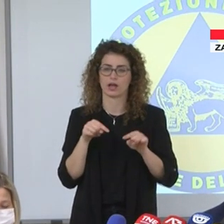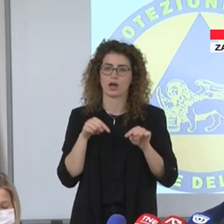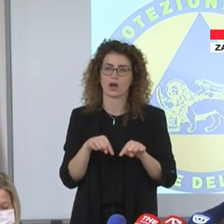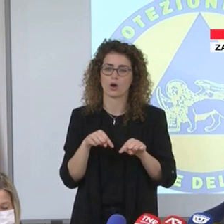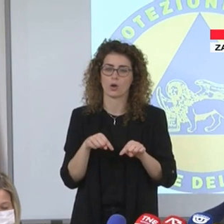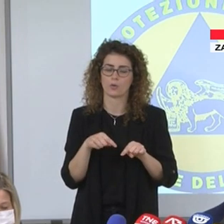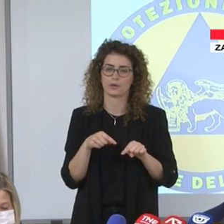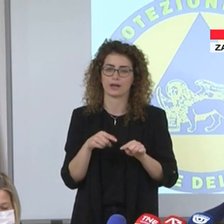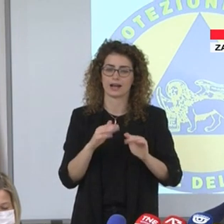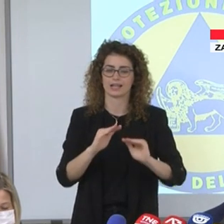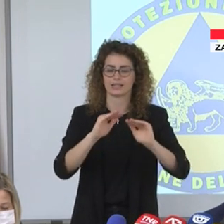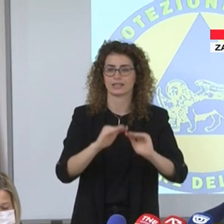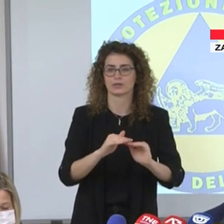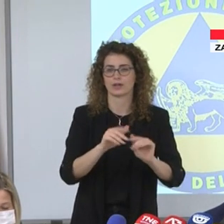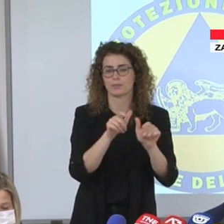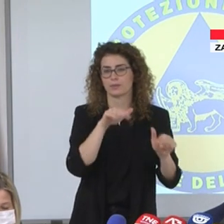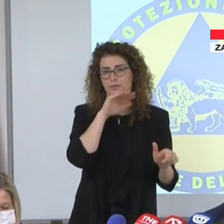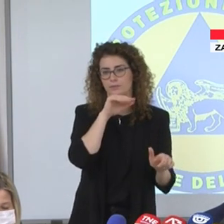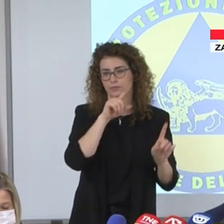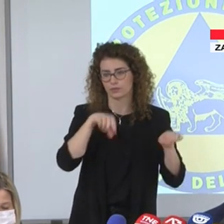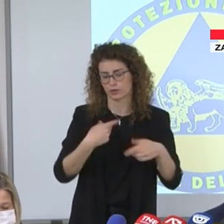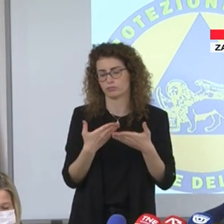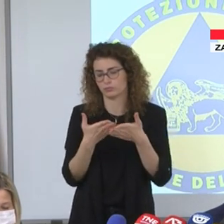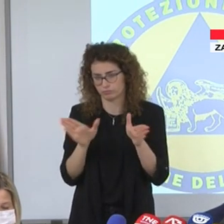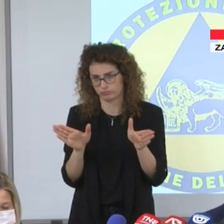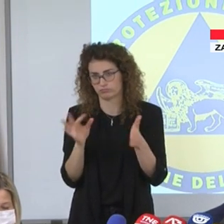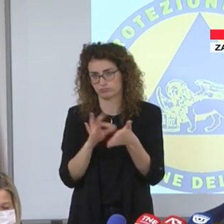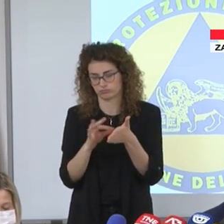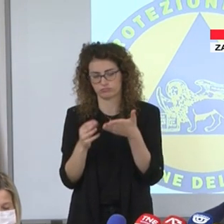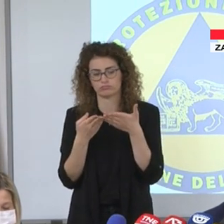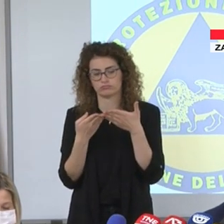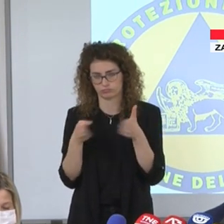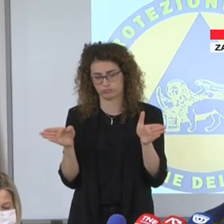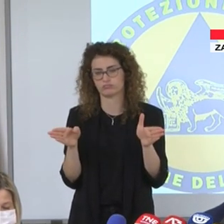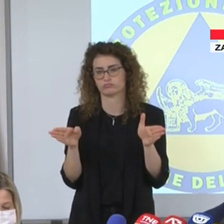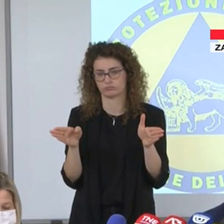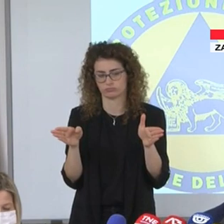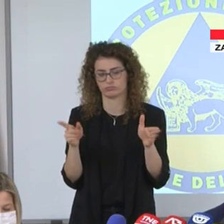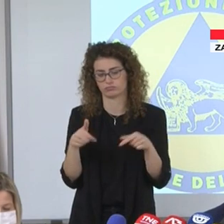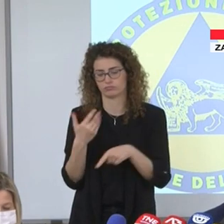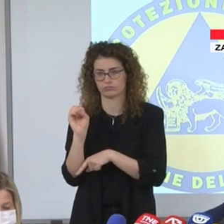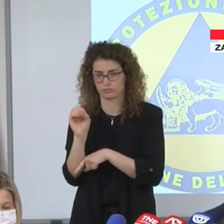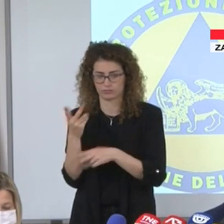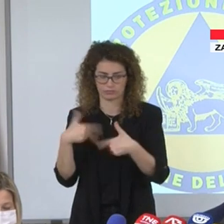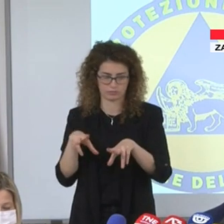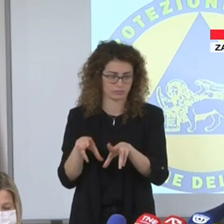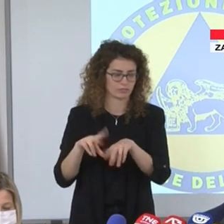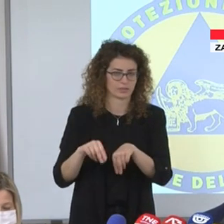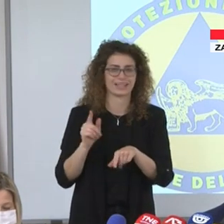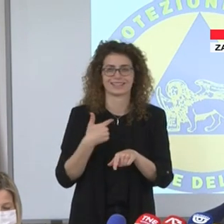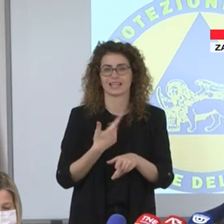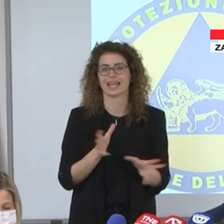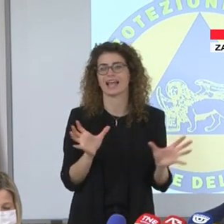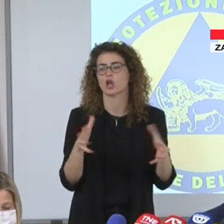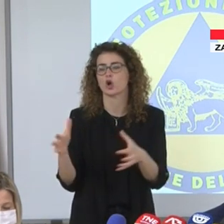sicurezza i più anziani, dopodiché apriamo su quel fronte. Sulle scuole si ritorna all'insegnante. Sì. A